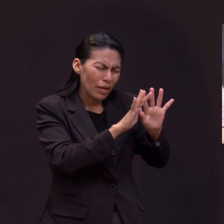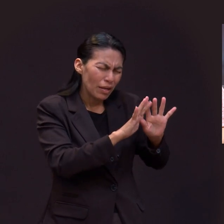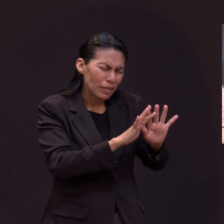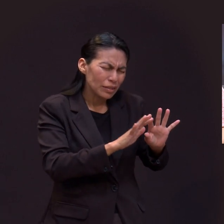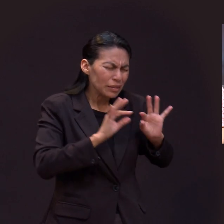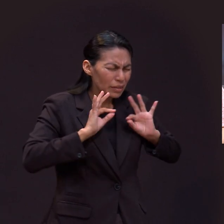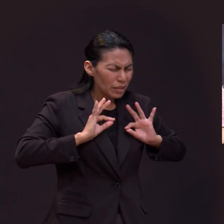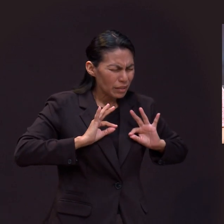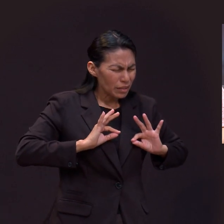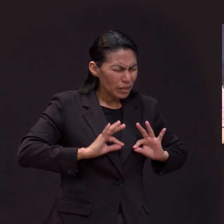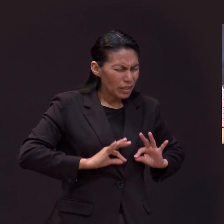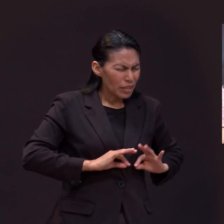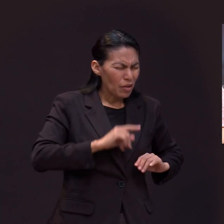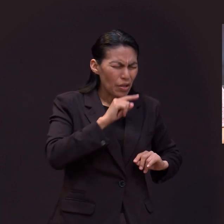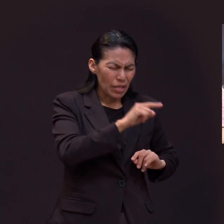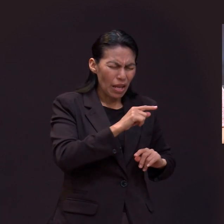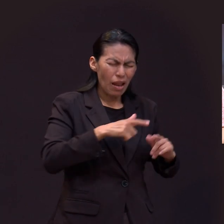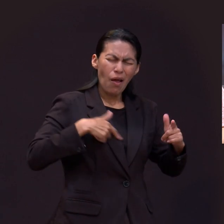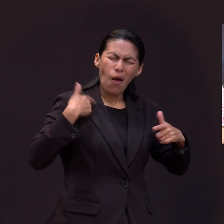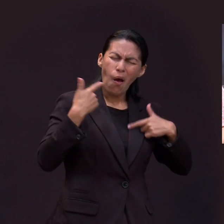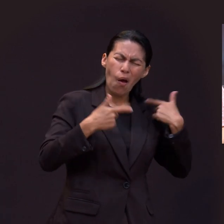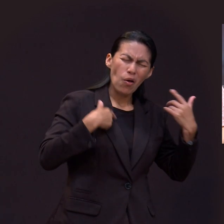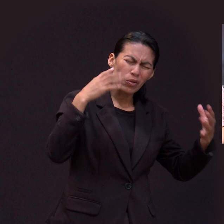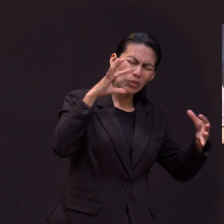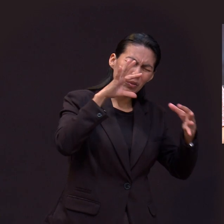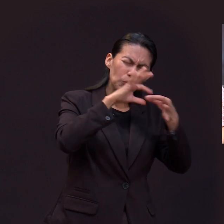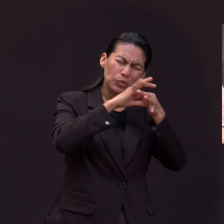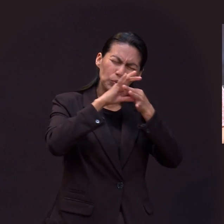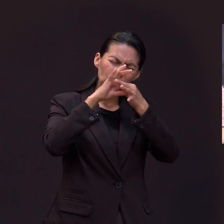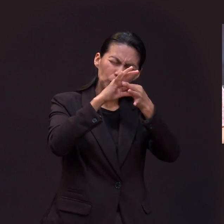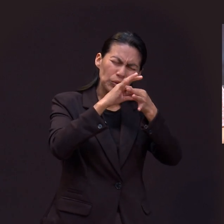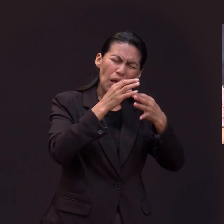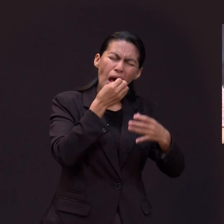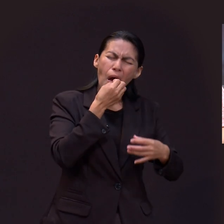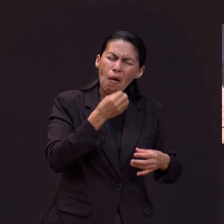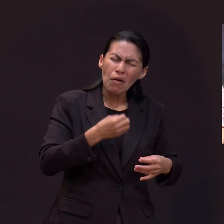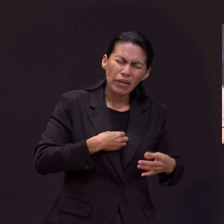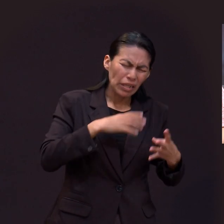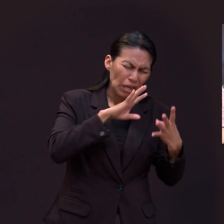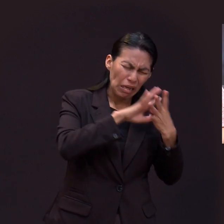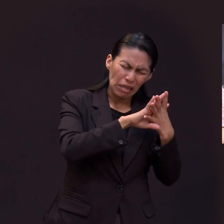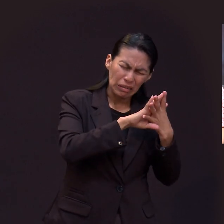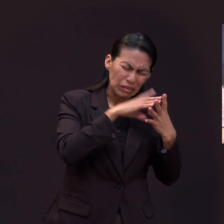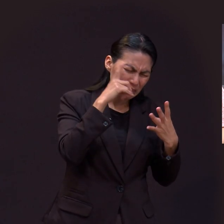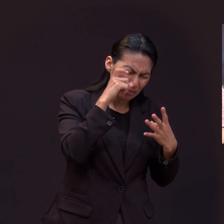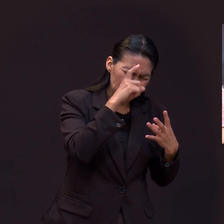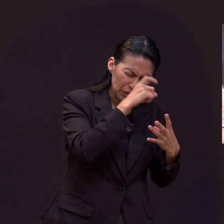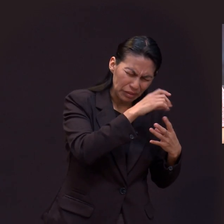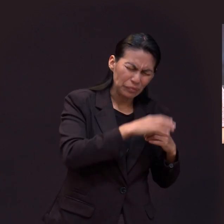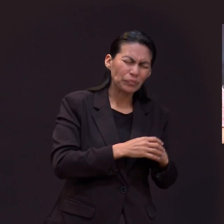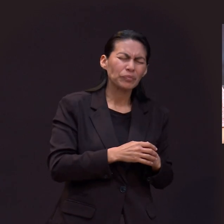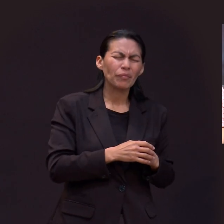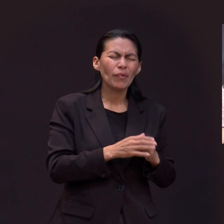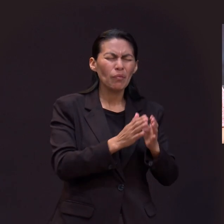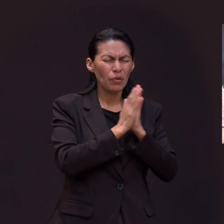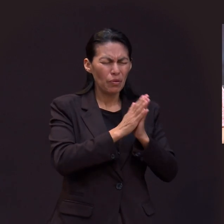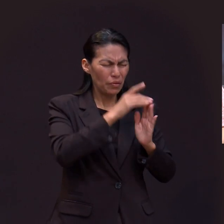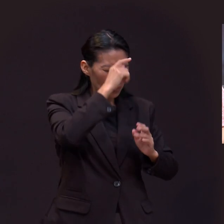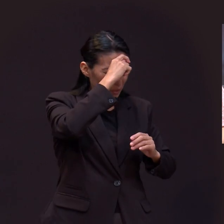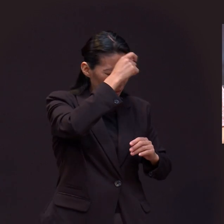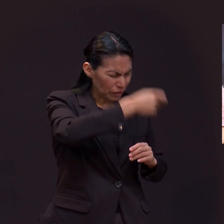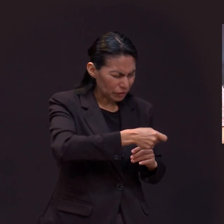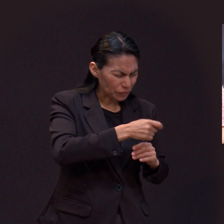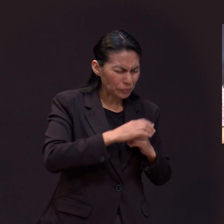tiene su mente su corazón y que él pueda tener gozo en ti aún en la situación más difícil que él está